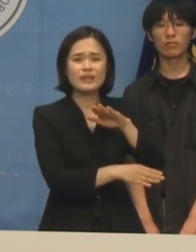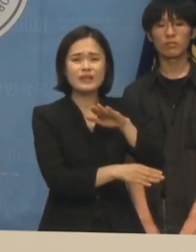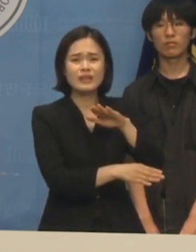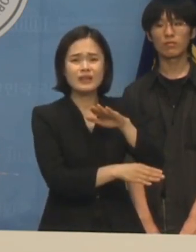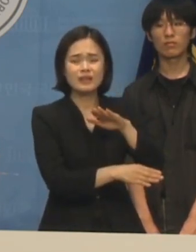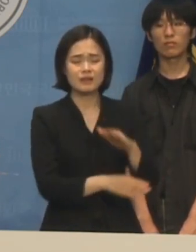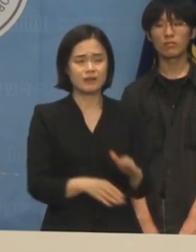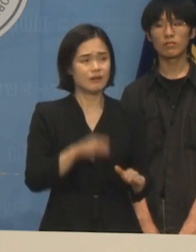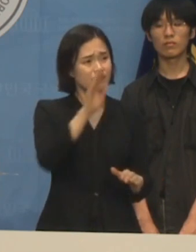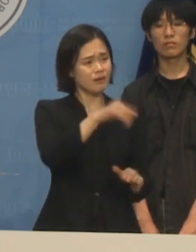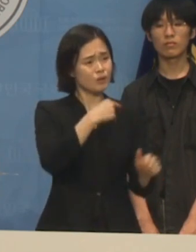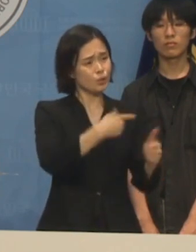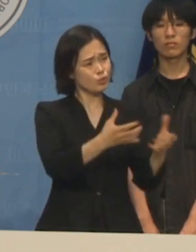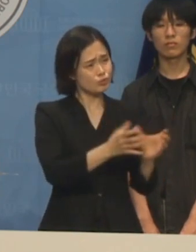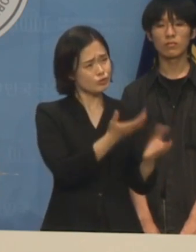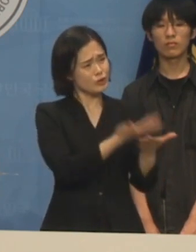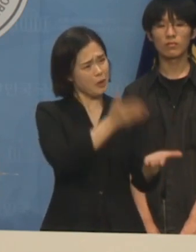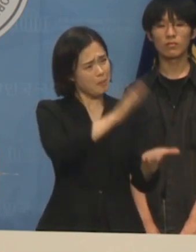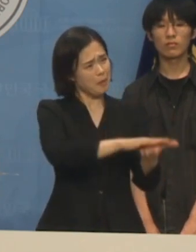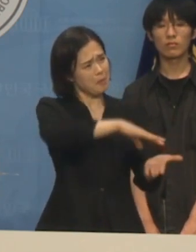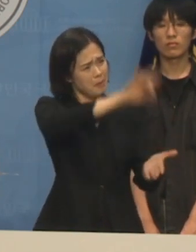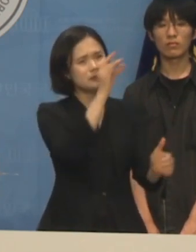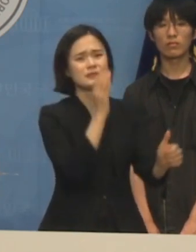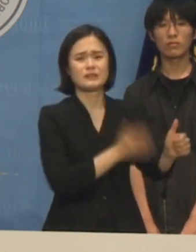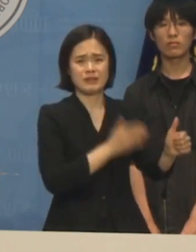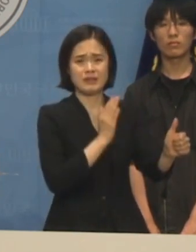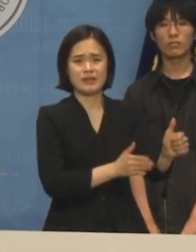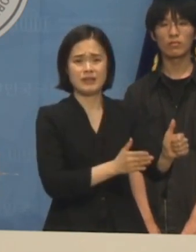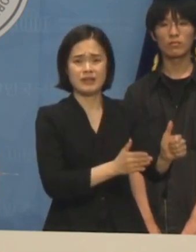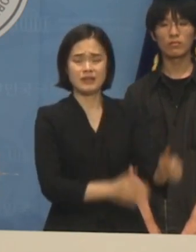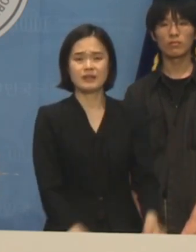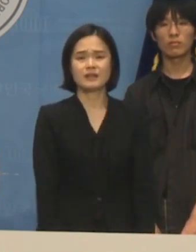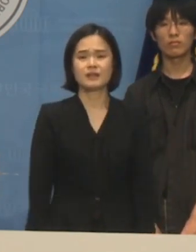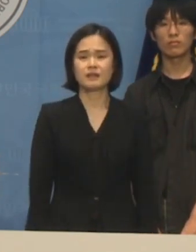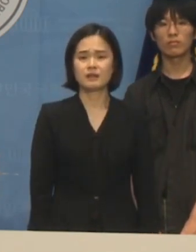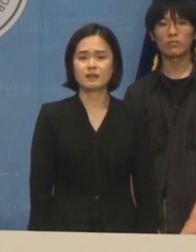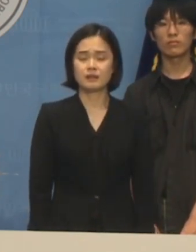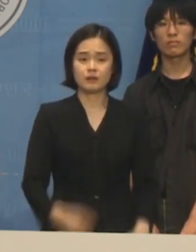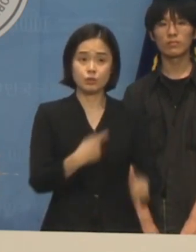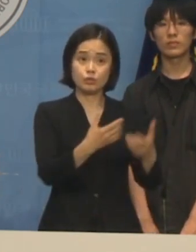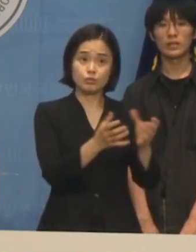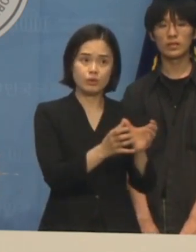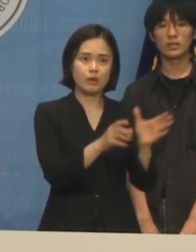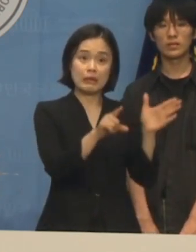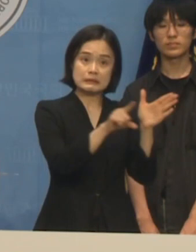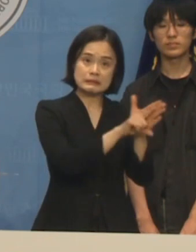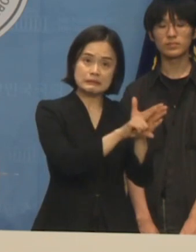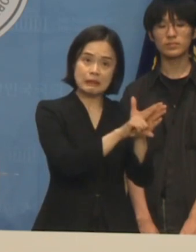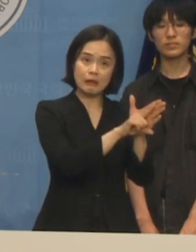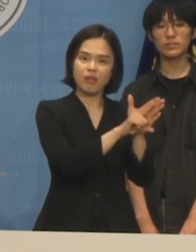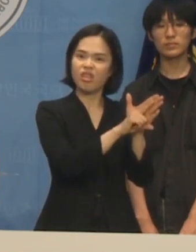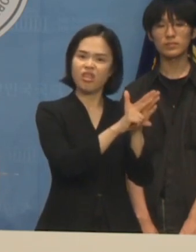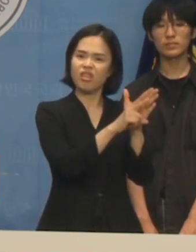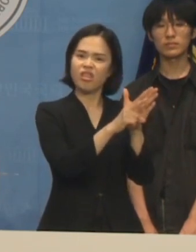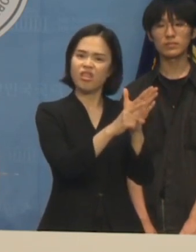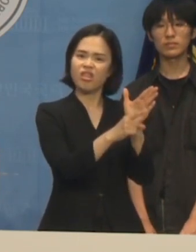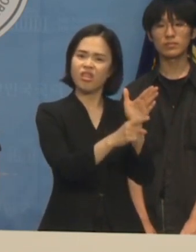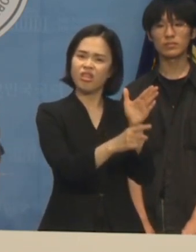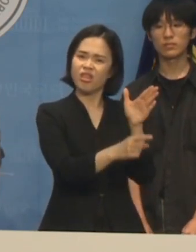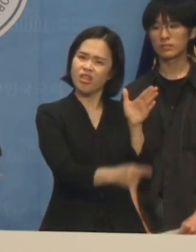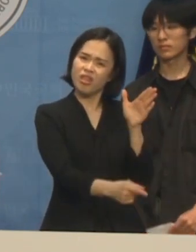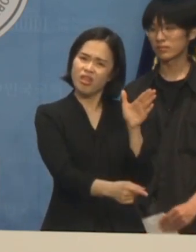필요, 시도교육청 연수보다 못한 교육부 연수 등 교육부에 대한 신뢰와 기대는 날이 갈수록 낮아지고 있습니다.